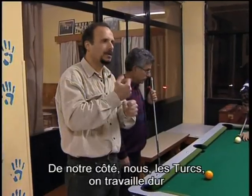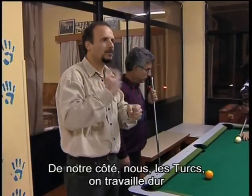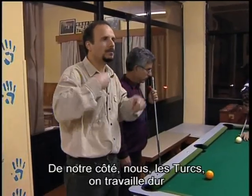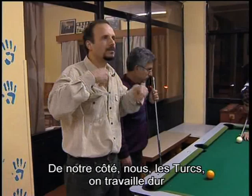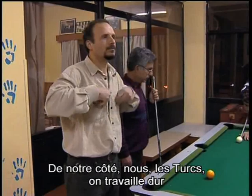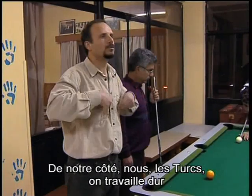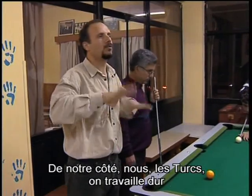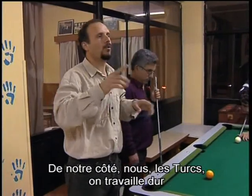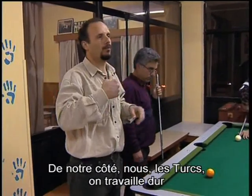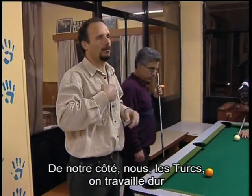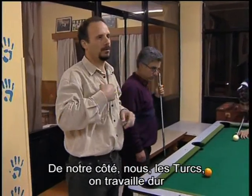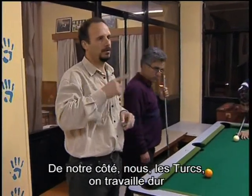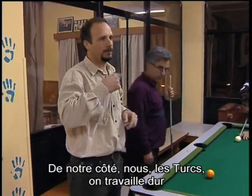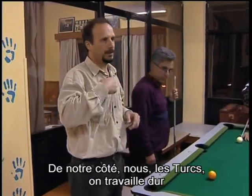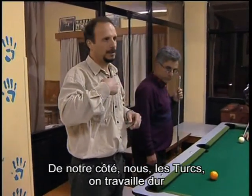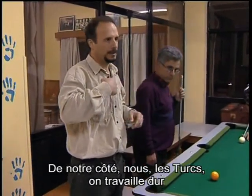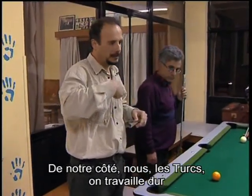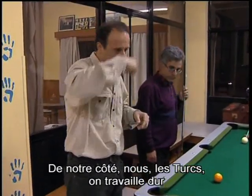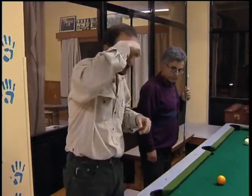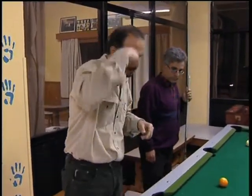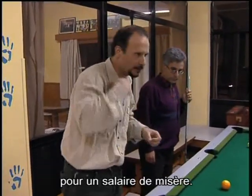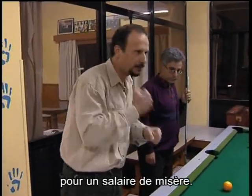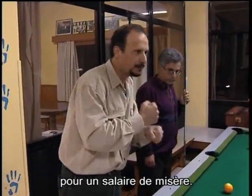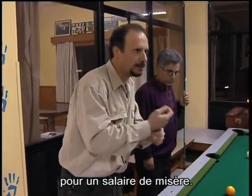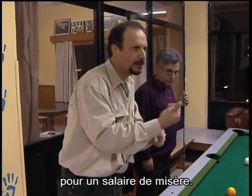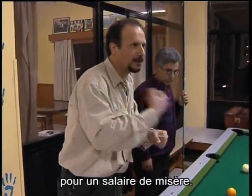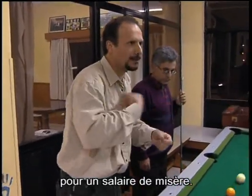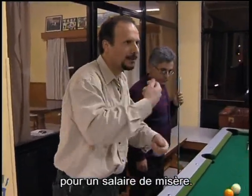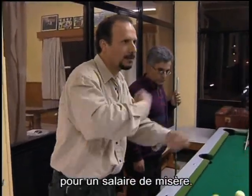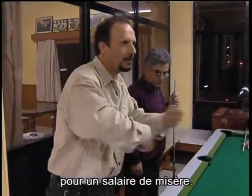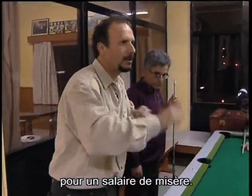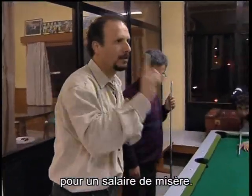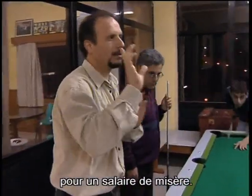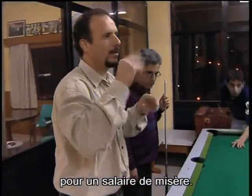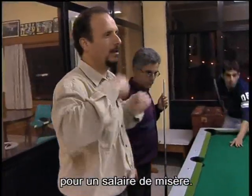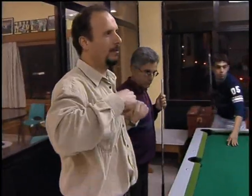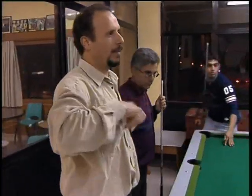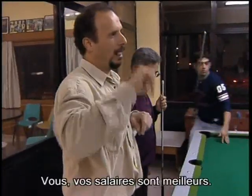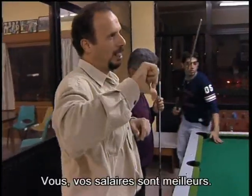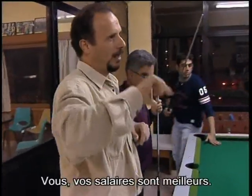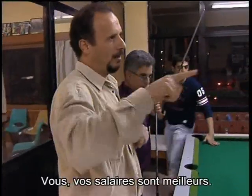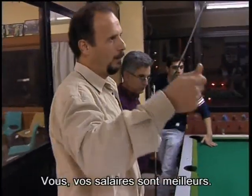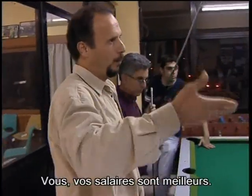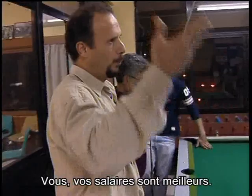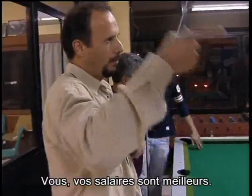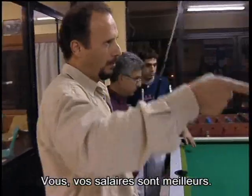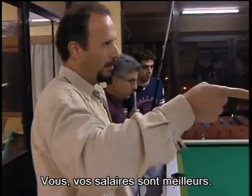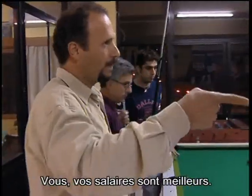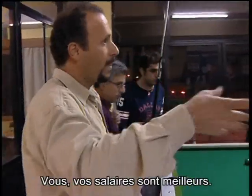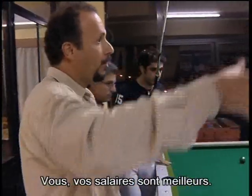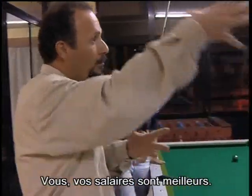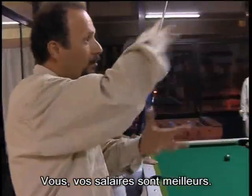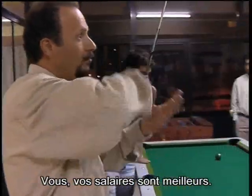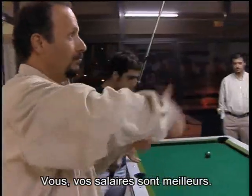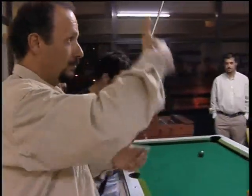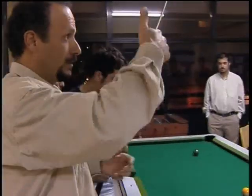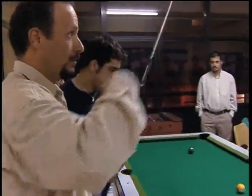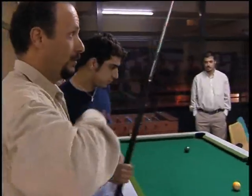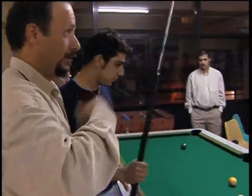De notre côté, nous les Turcs, on travaille dur pour un salaire de misère. Vous, vos salaires sont meilleurs.